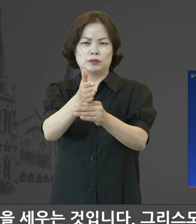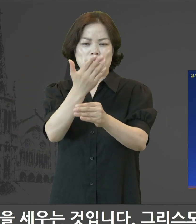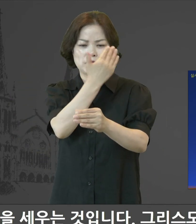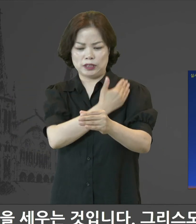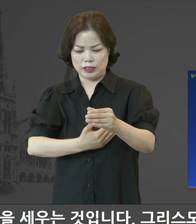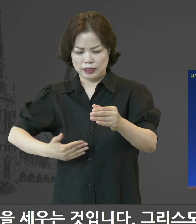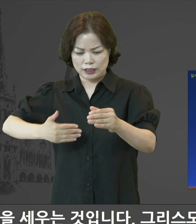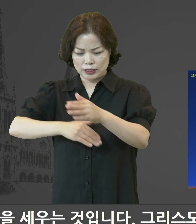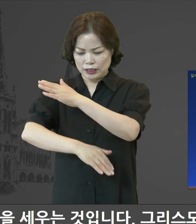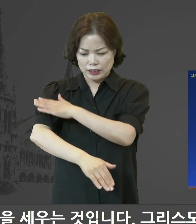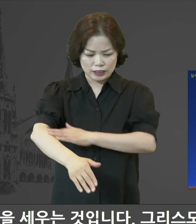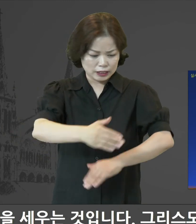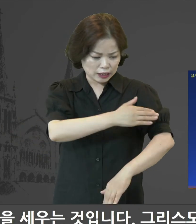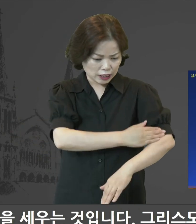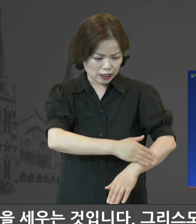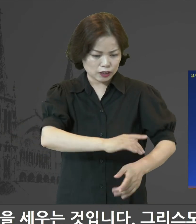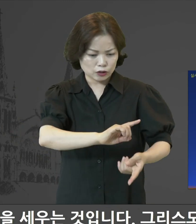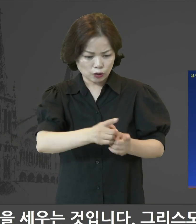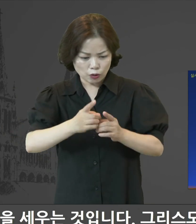위에 서로